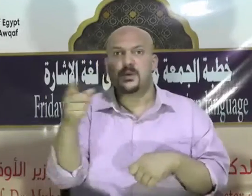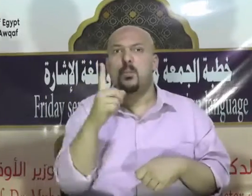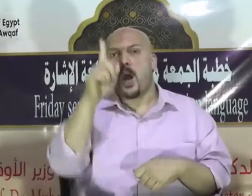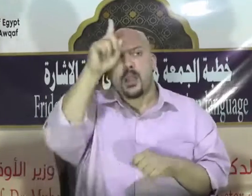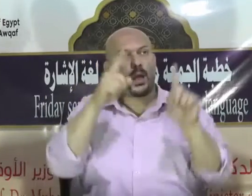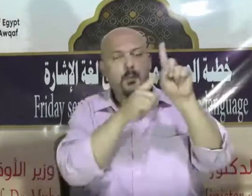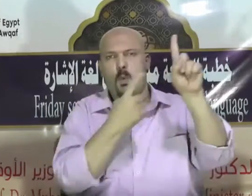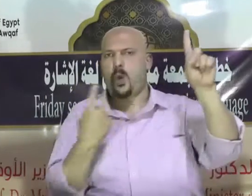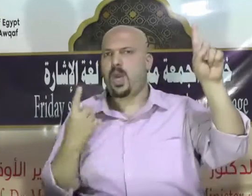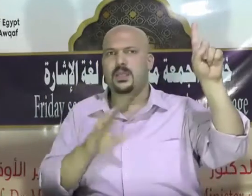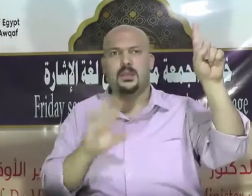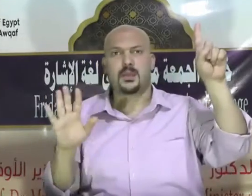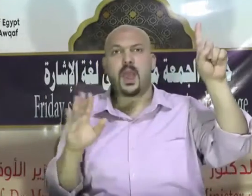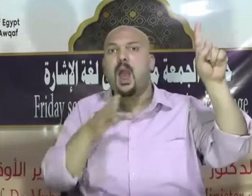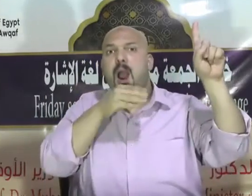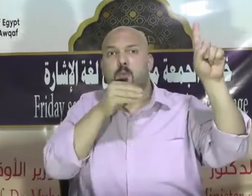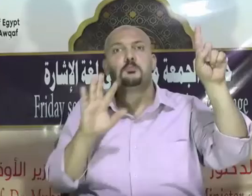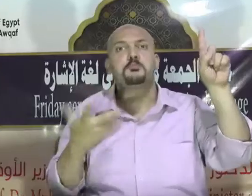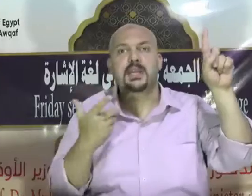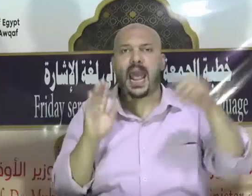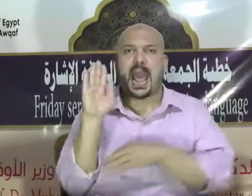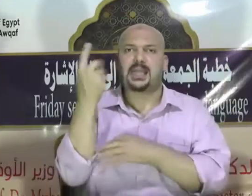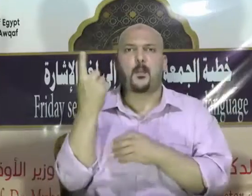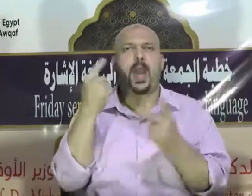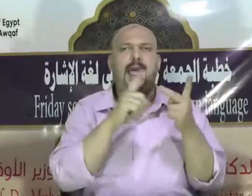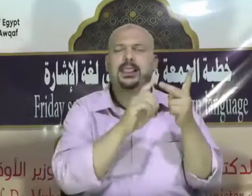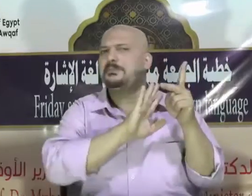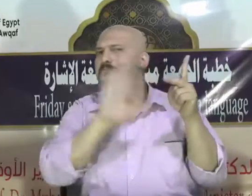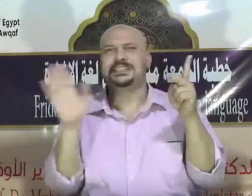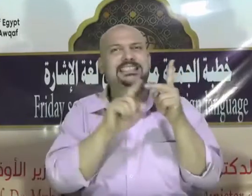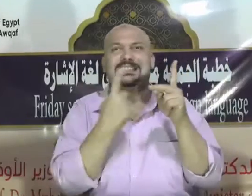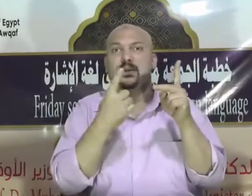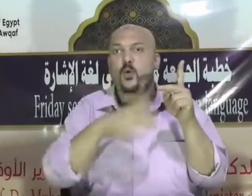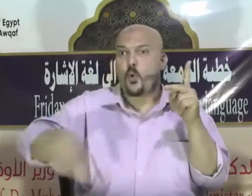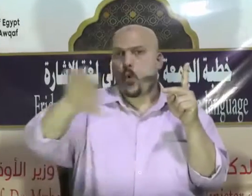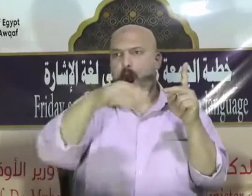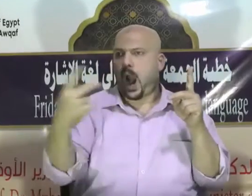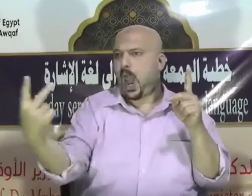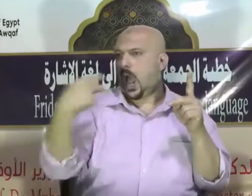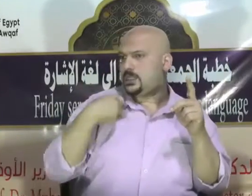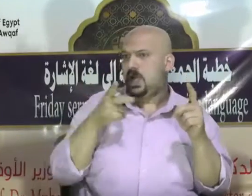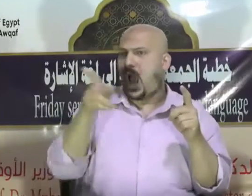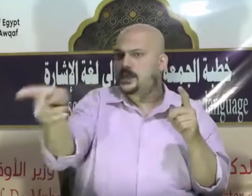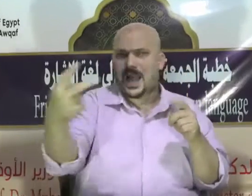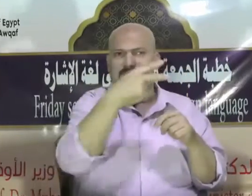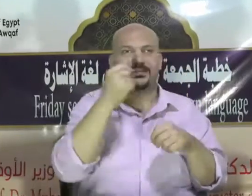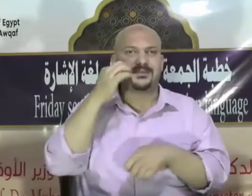واحد وإن أباكم واحد، ألا لا فضل لعربي على عجمي، ولا لعجمي